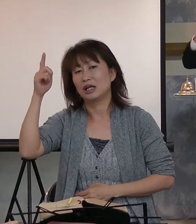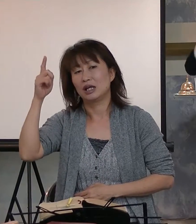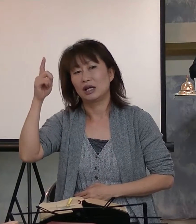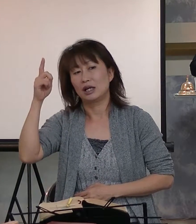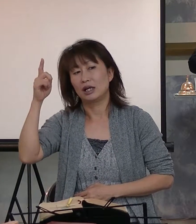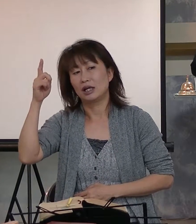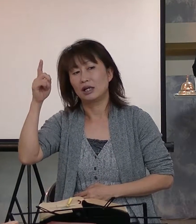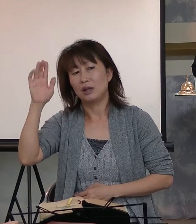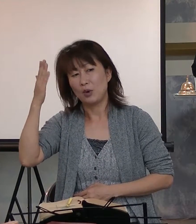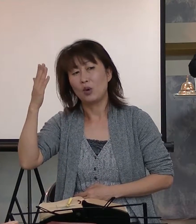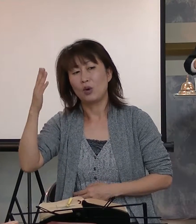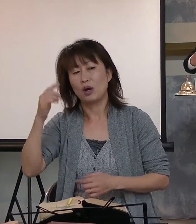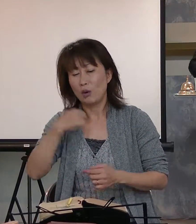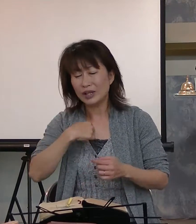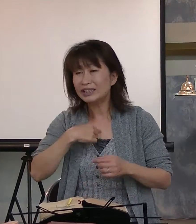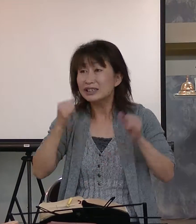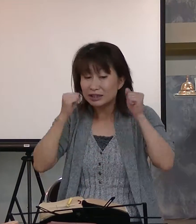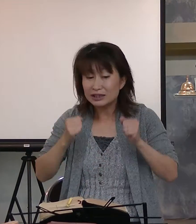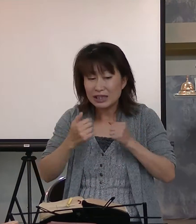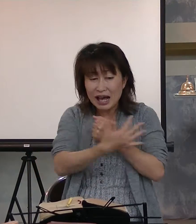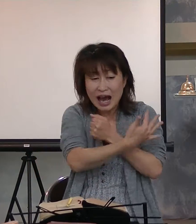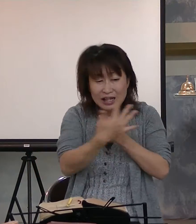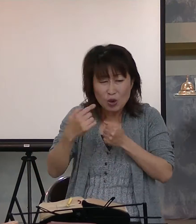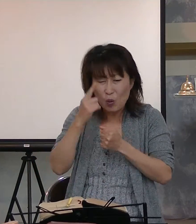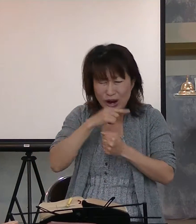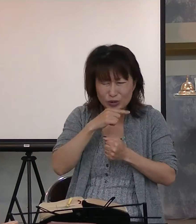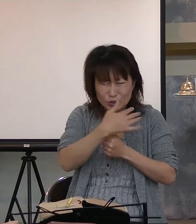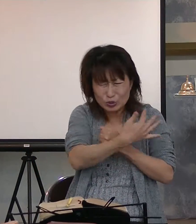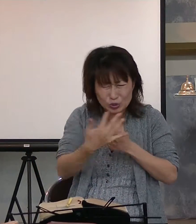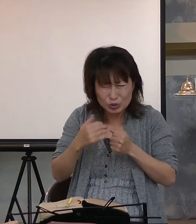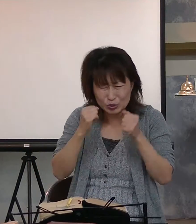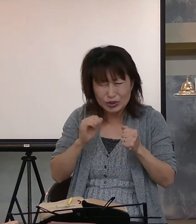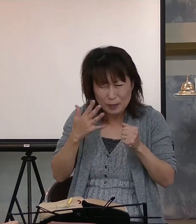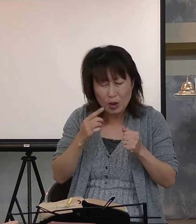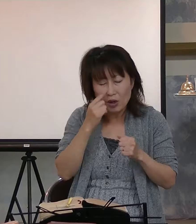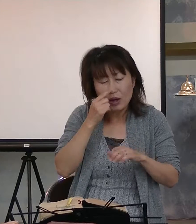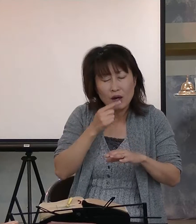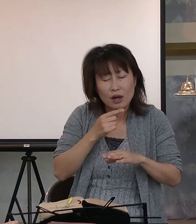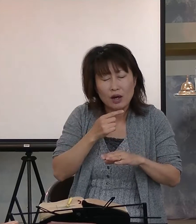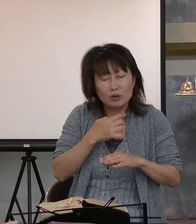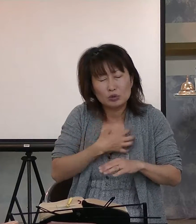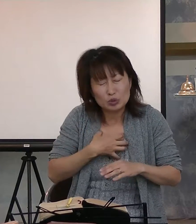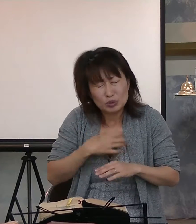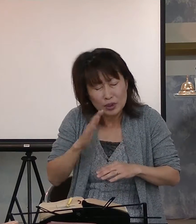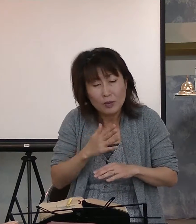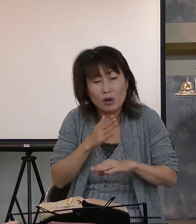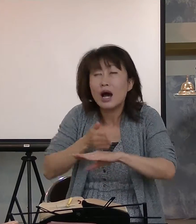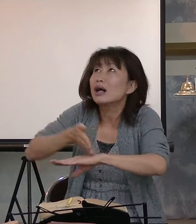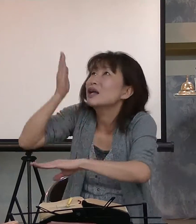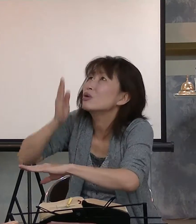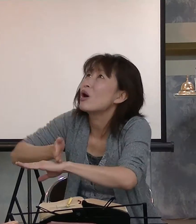本当に暗くてもありがとう言える、これ信仰者なんです。